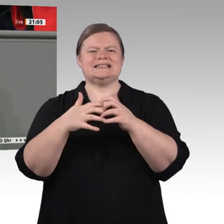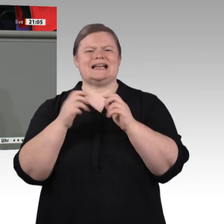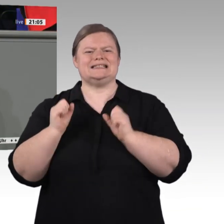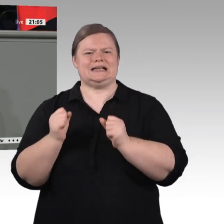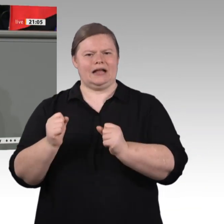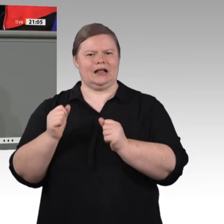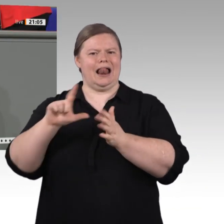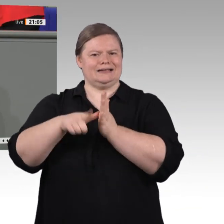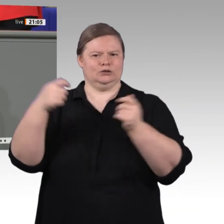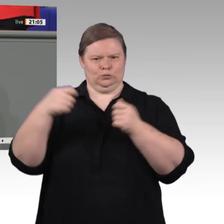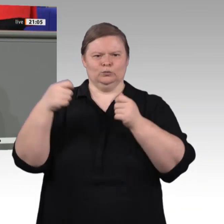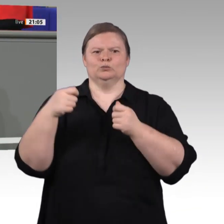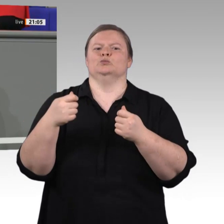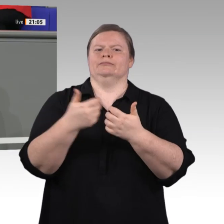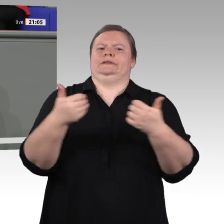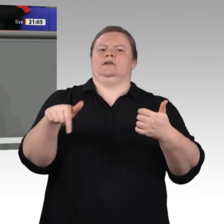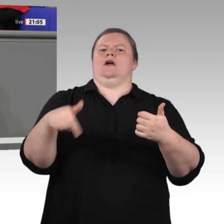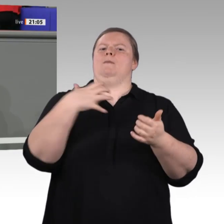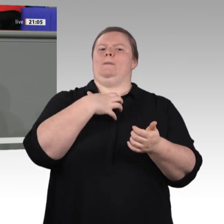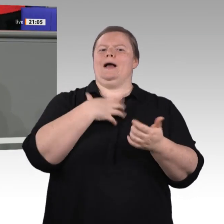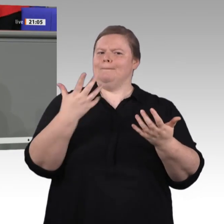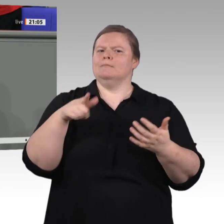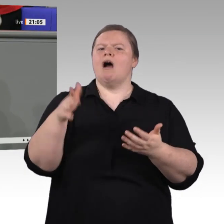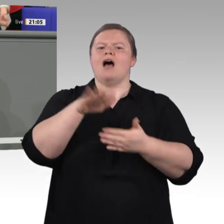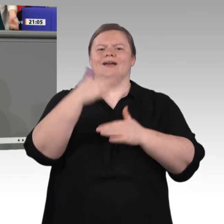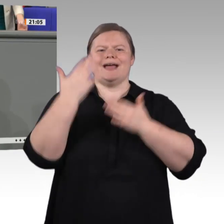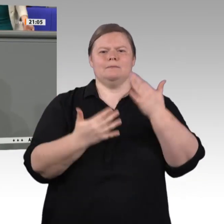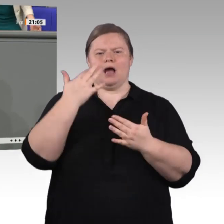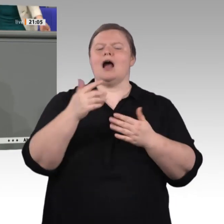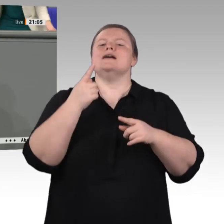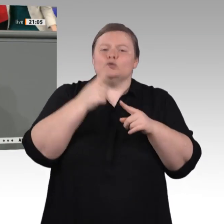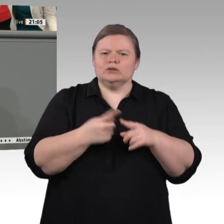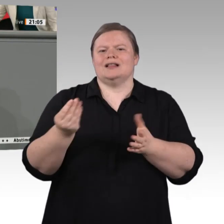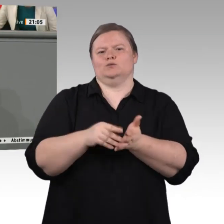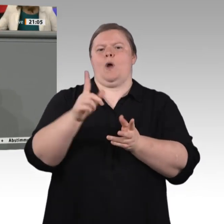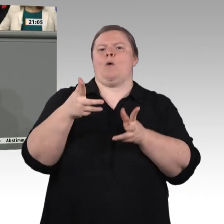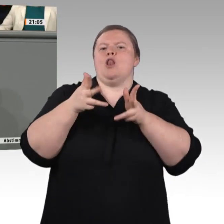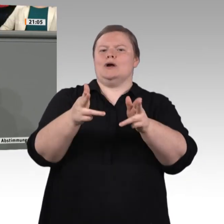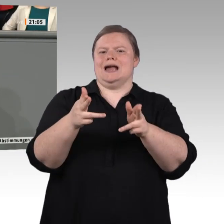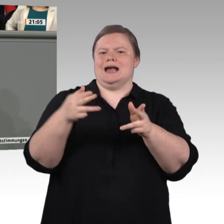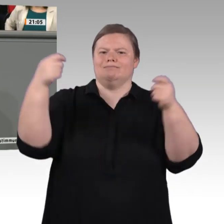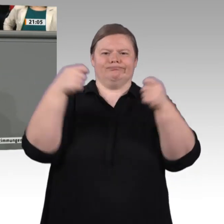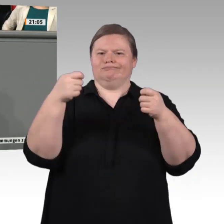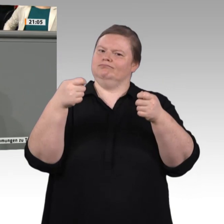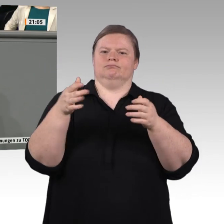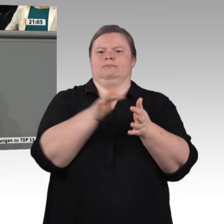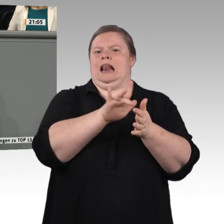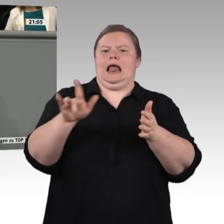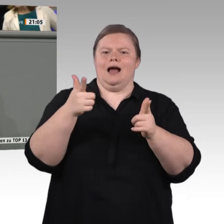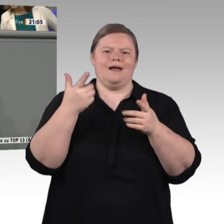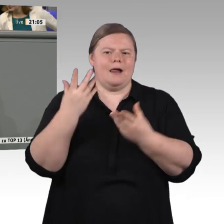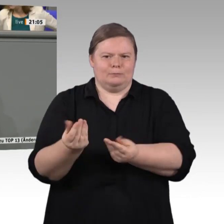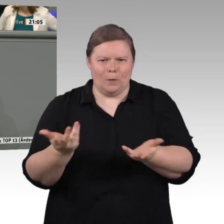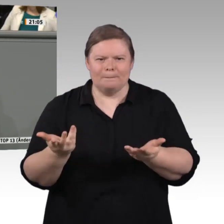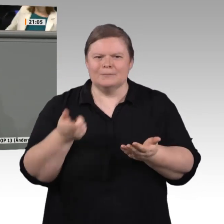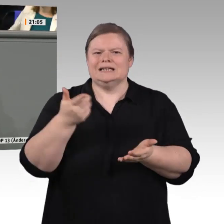Einnahmeausfall hätten und damit ihr tägliches Leben nicht finanzieren können. Das können wir natürlich nicht hinnehmen, und deswegen ist hier dringender